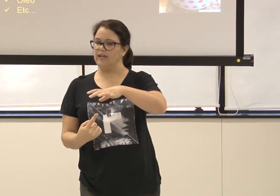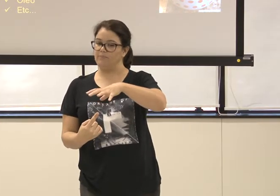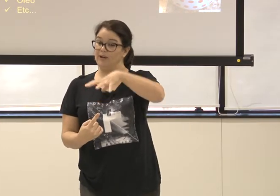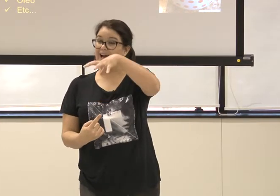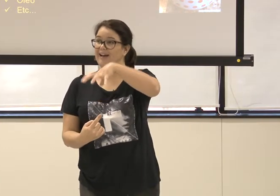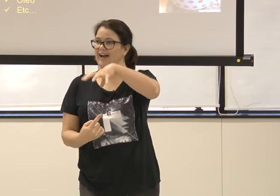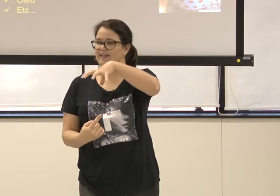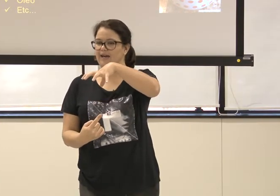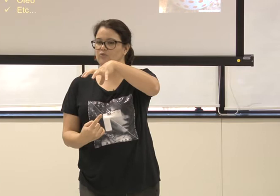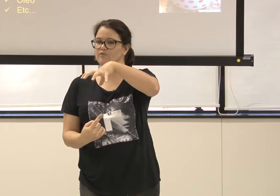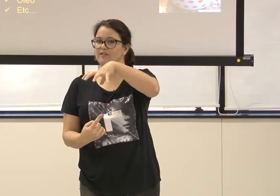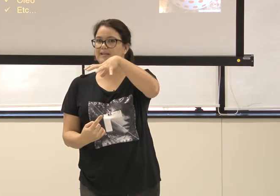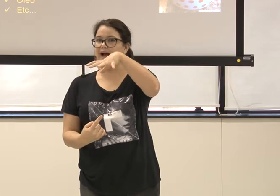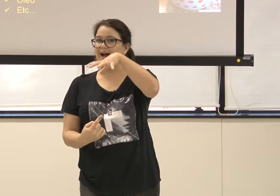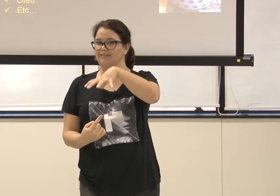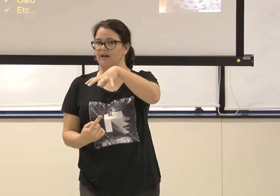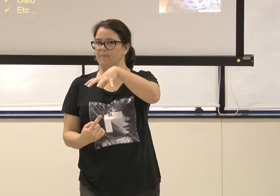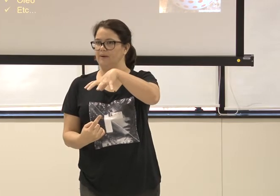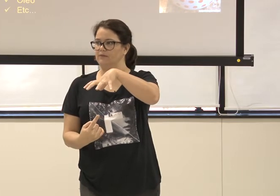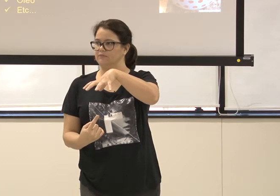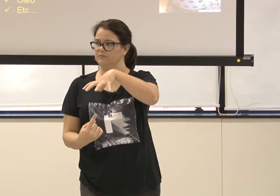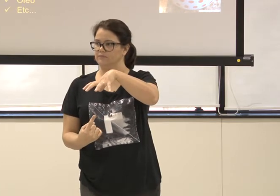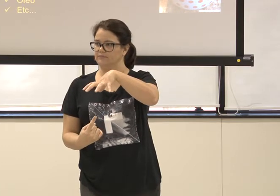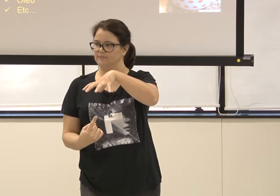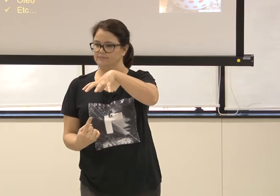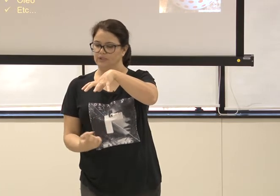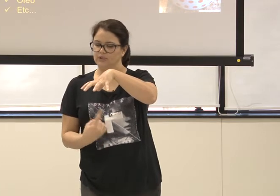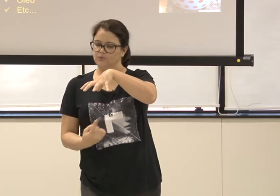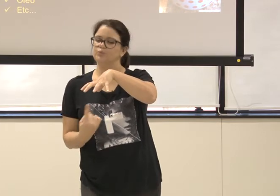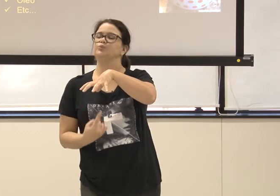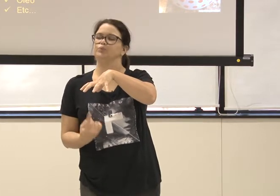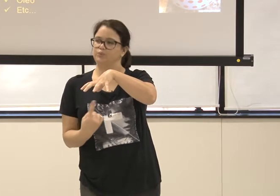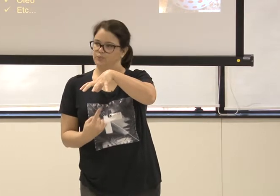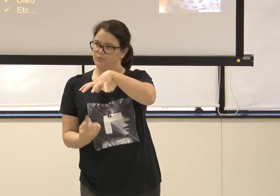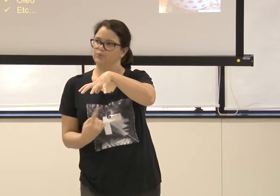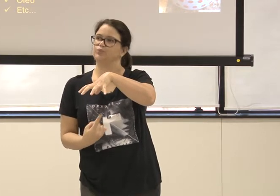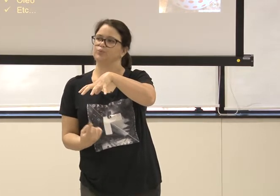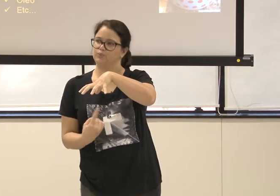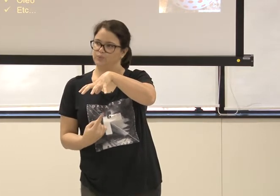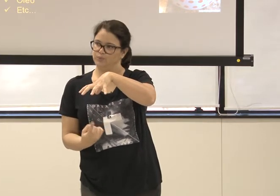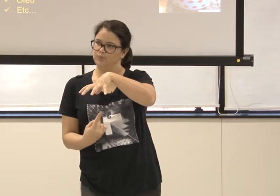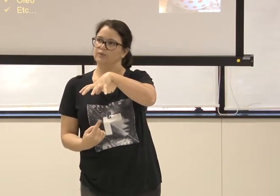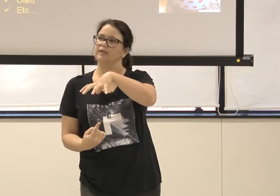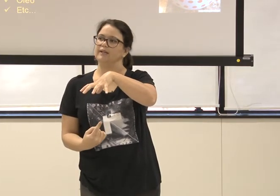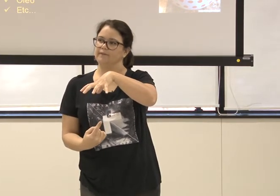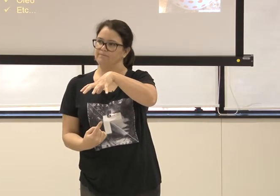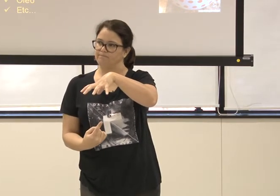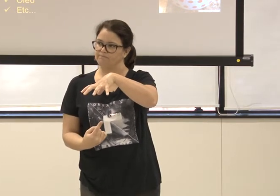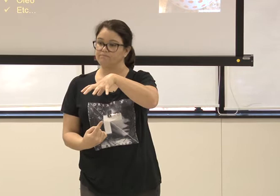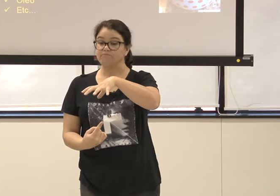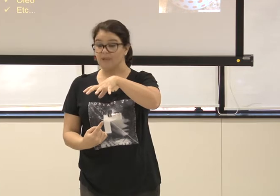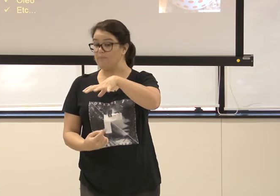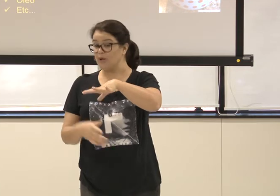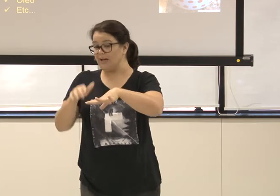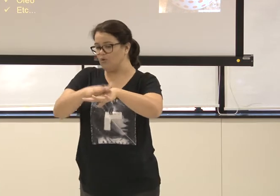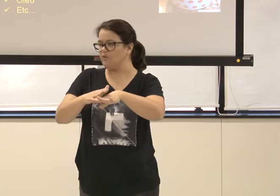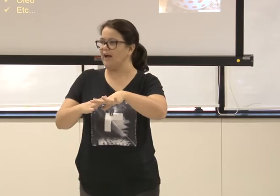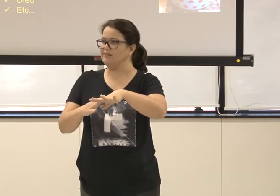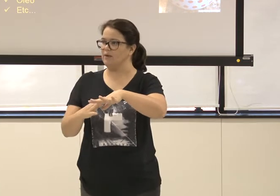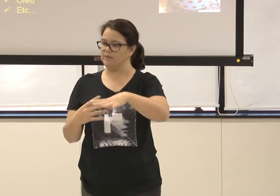Porque aqui é como se fosse a tampa. Você sempre segura. É assim, não como assim. Porque é com a tampa. Se eu